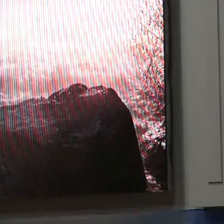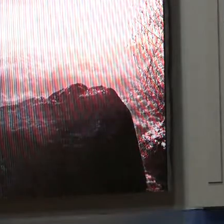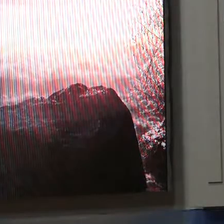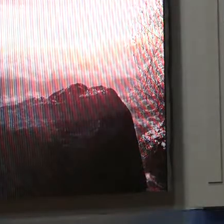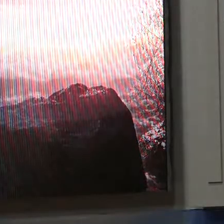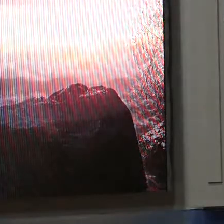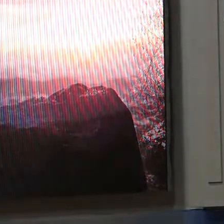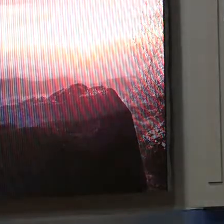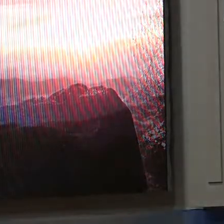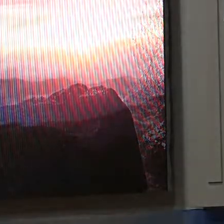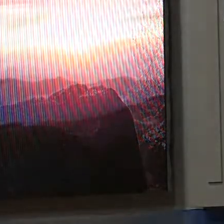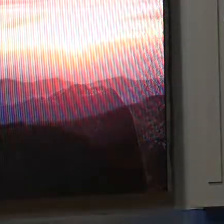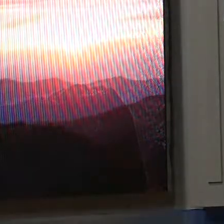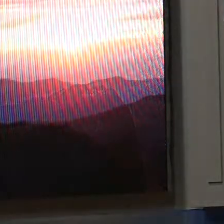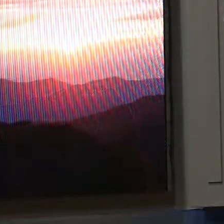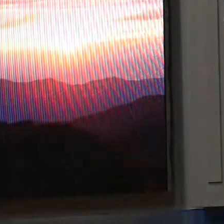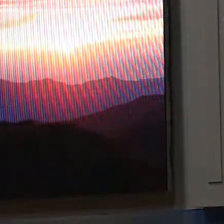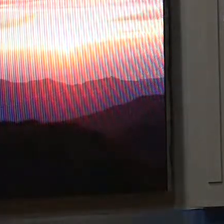우리에게